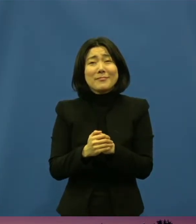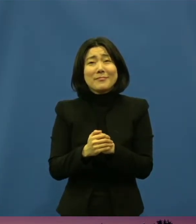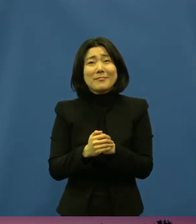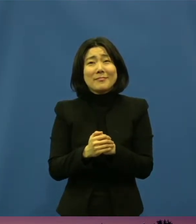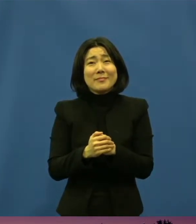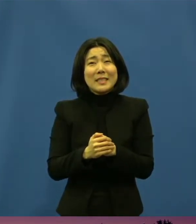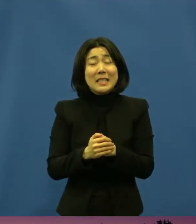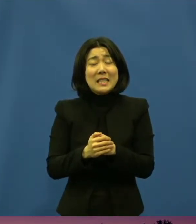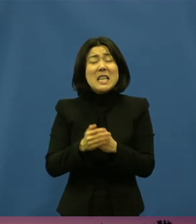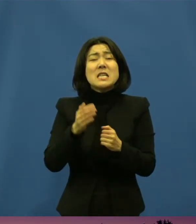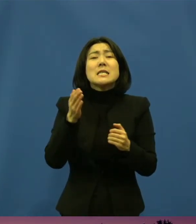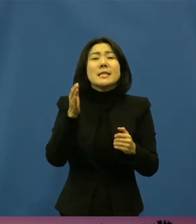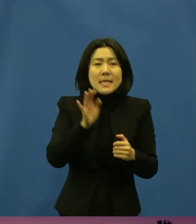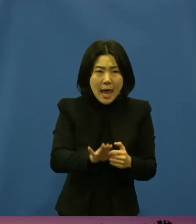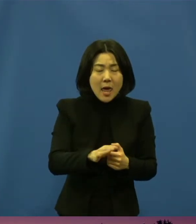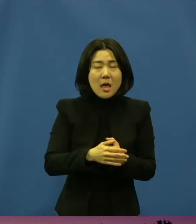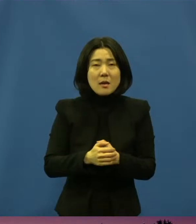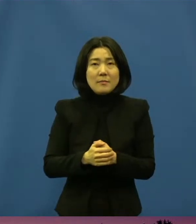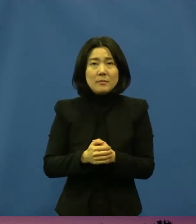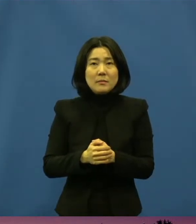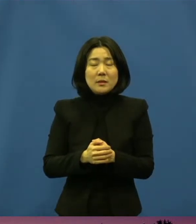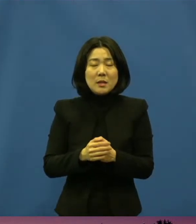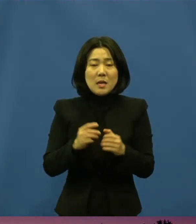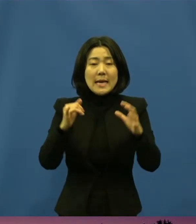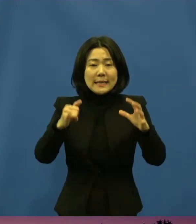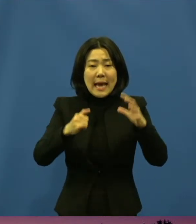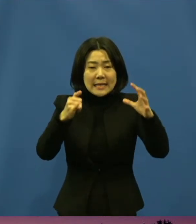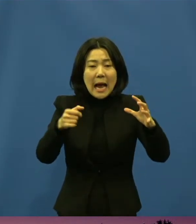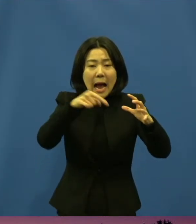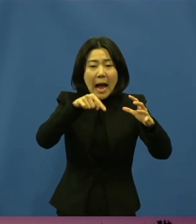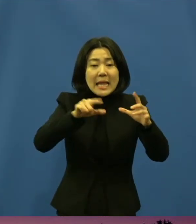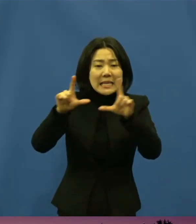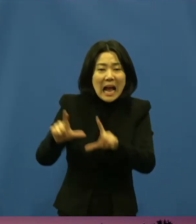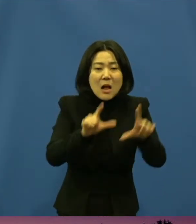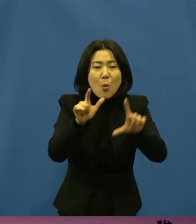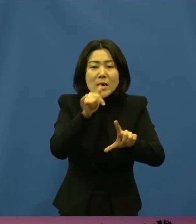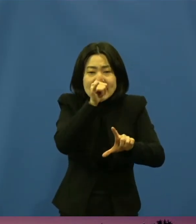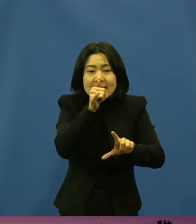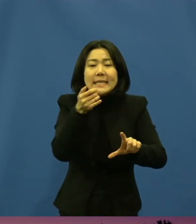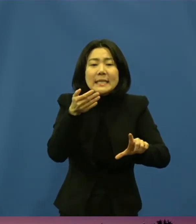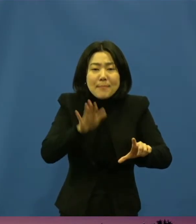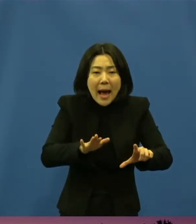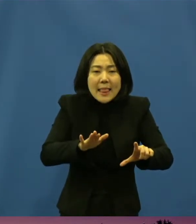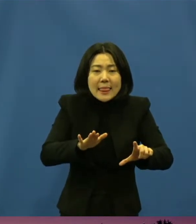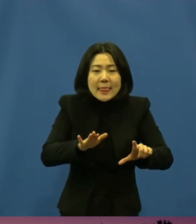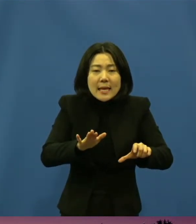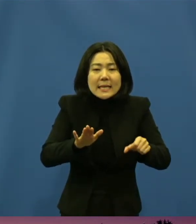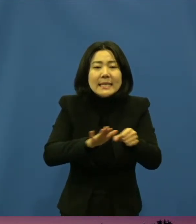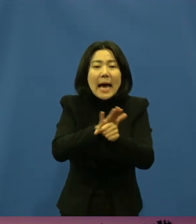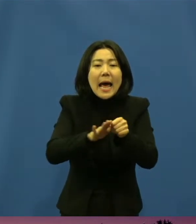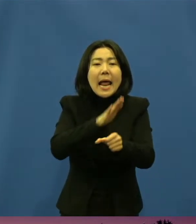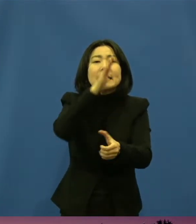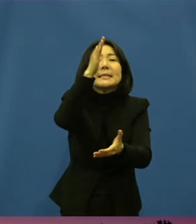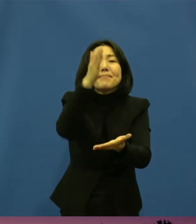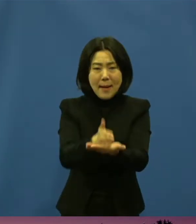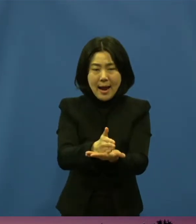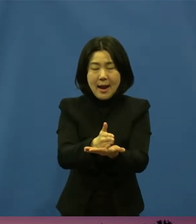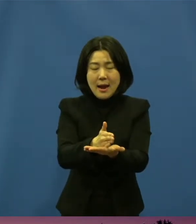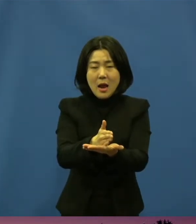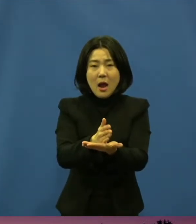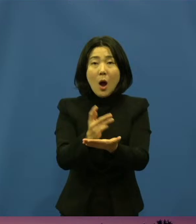자, 왜 우리가 세상이나 세상의 것들을 사랑하지 말아야 되는가? 세상을 사랑하면 세상을 닮아가 세상을 따라가는